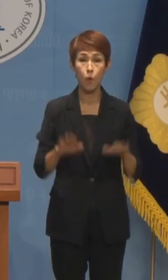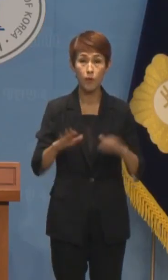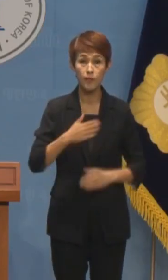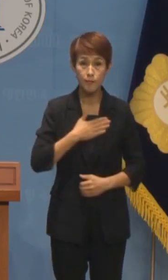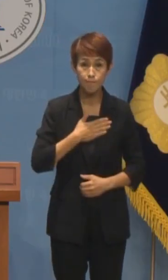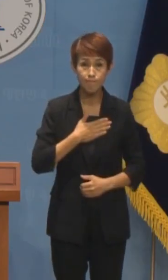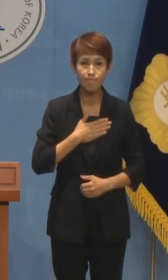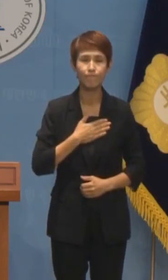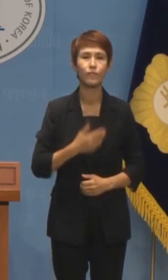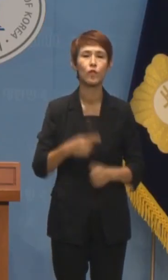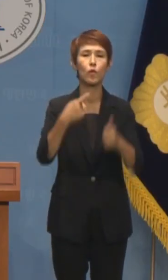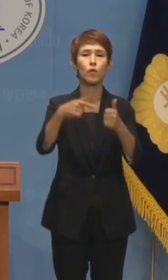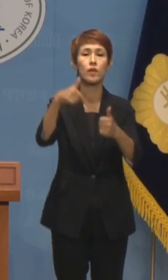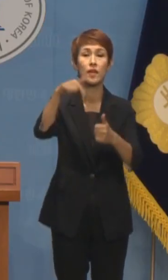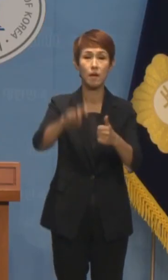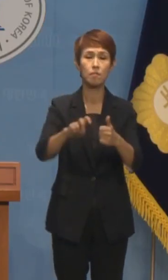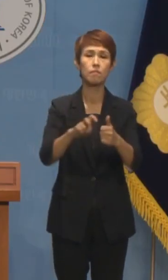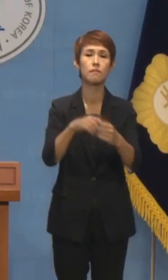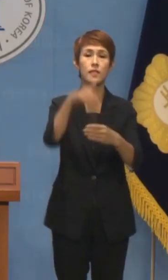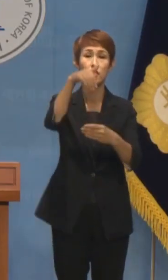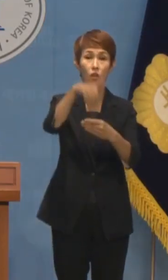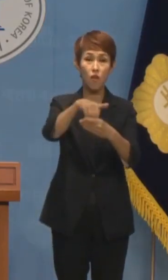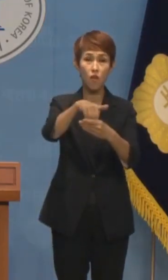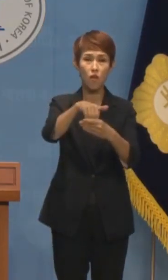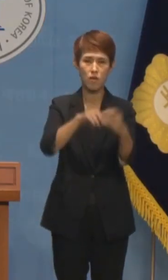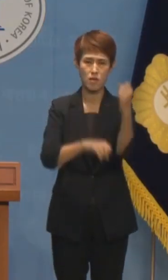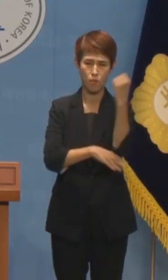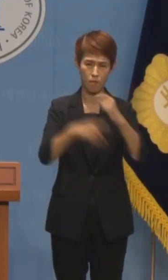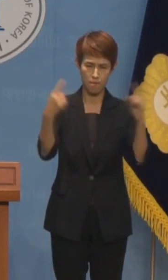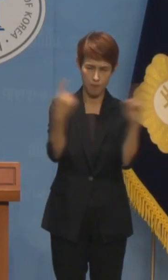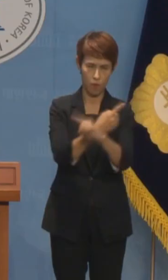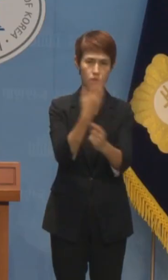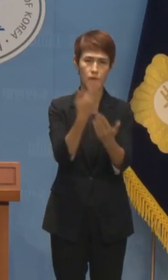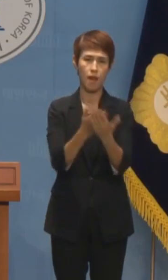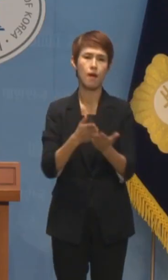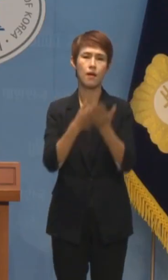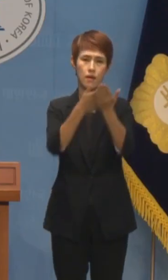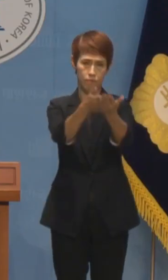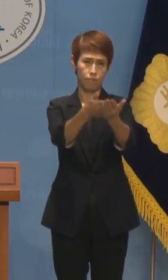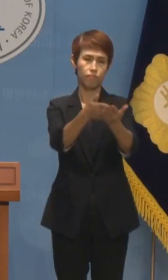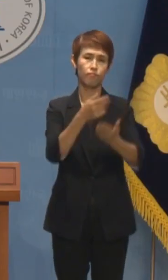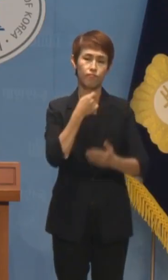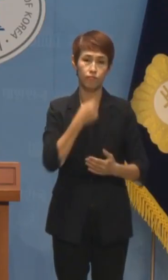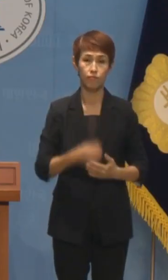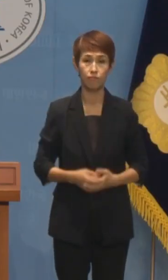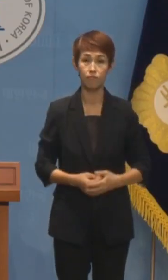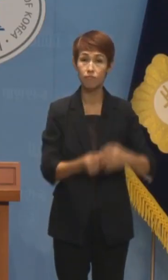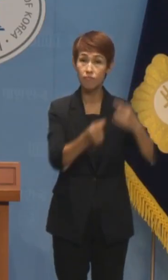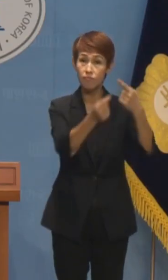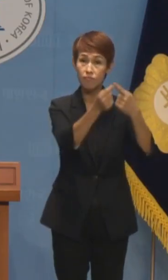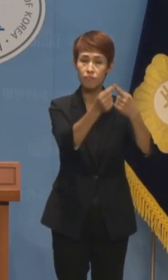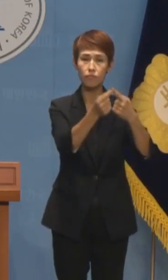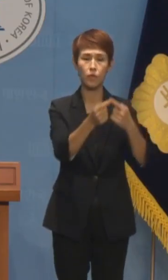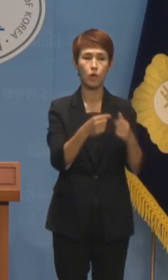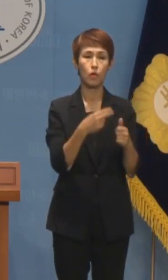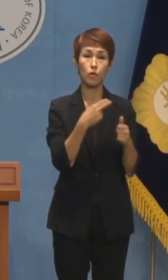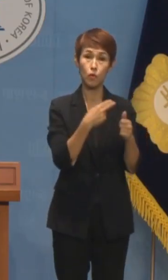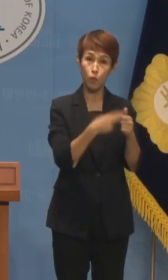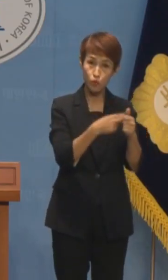여러분께 교육감 선거의 틀을 완전히 바꾸자는 제안을 드리고자 합니다. 첫째,